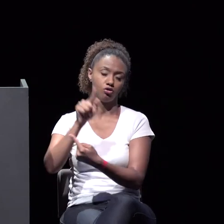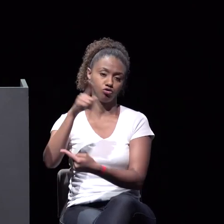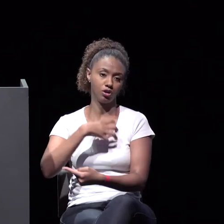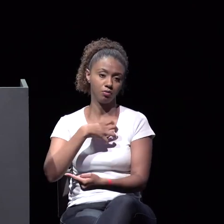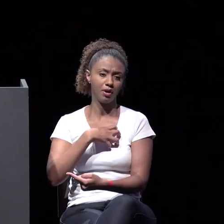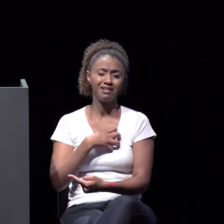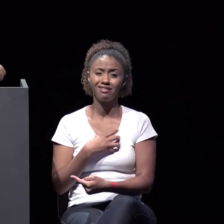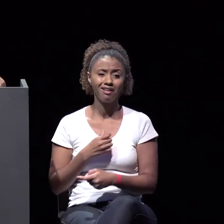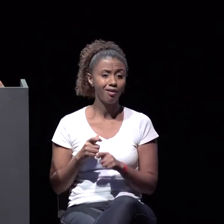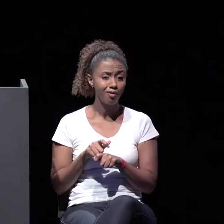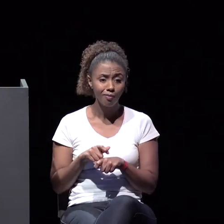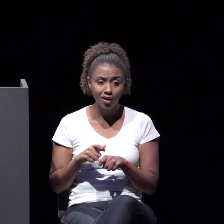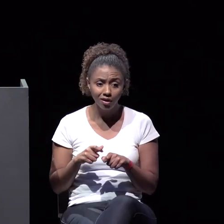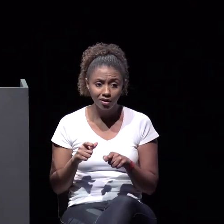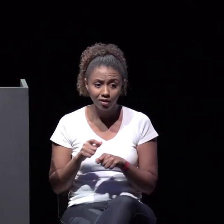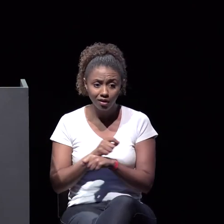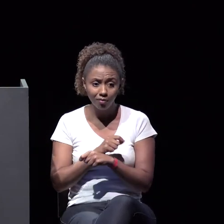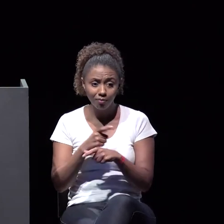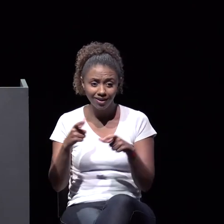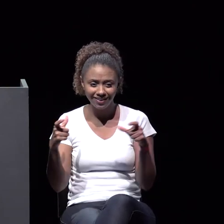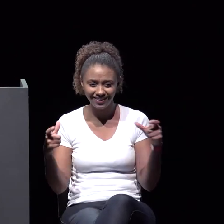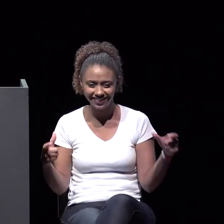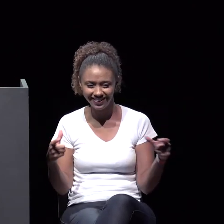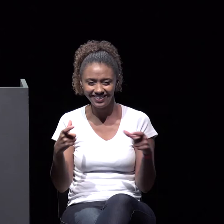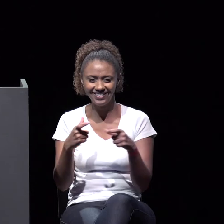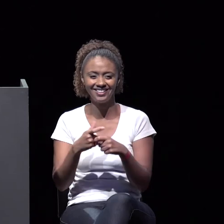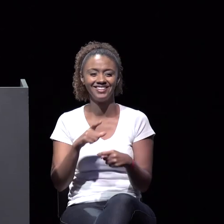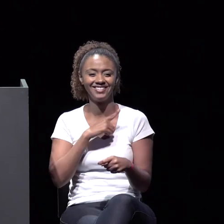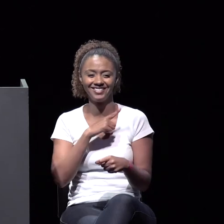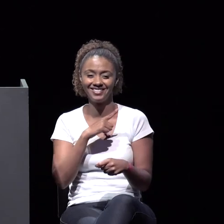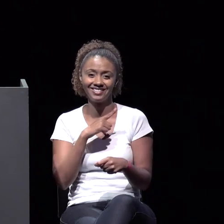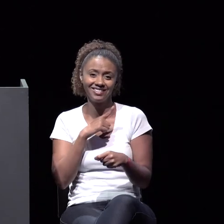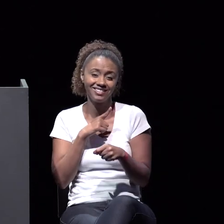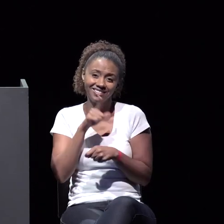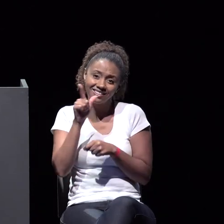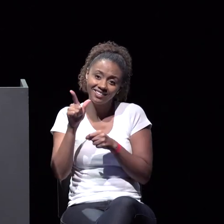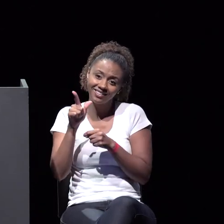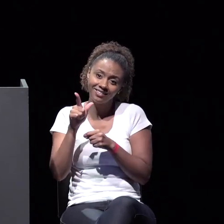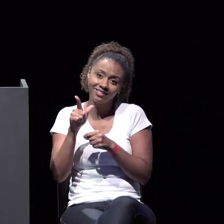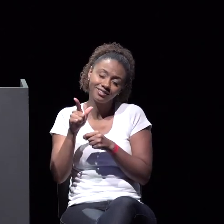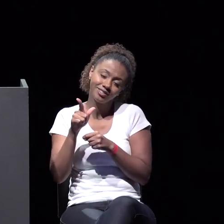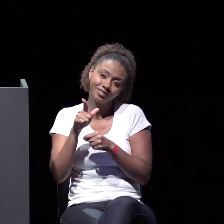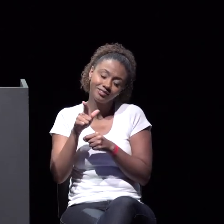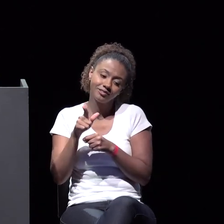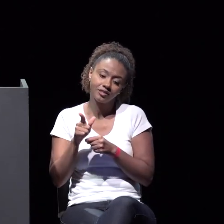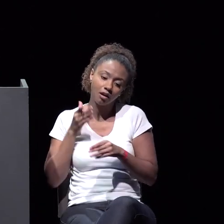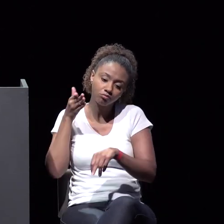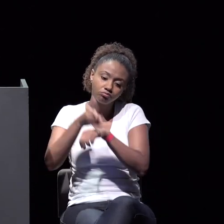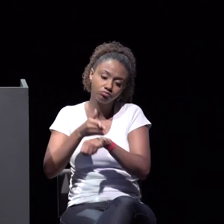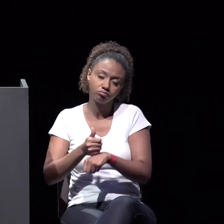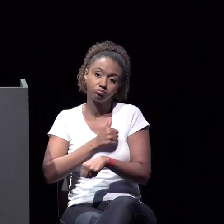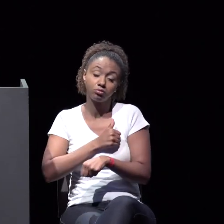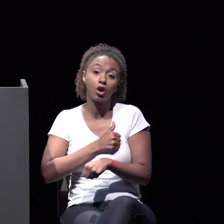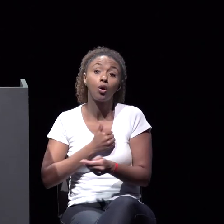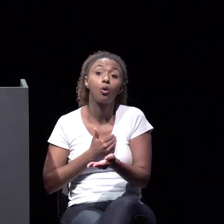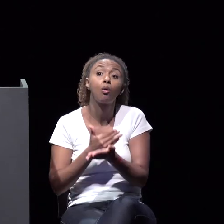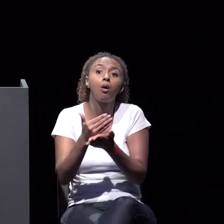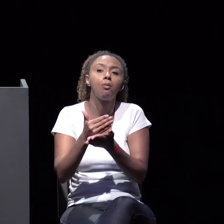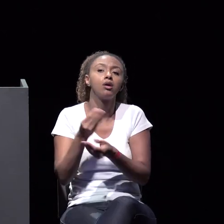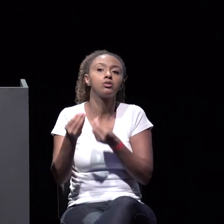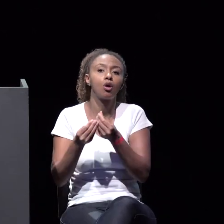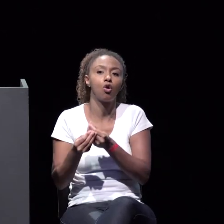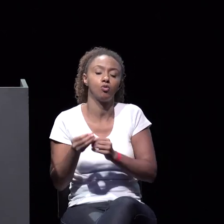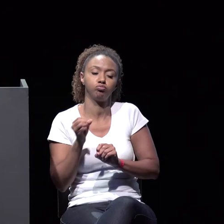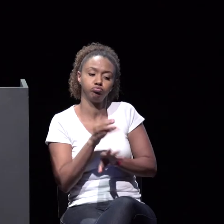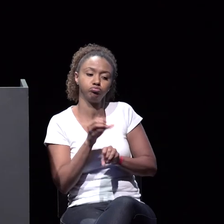eles pertencerem a uma casa de santa uma casa de candomblé ele primeiro se inicia com o pai cosme depois